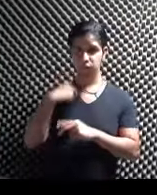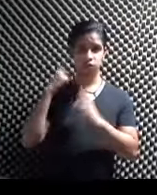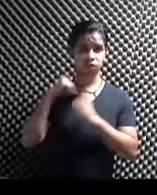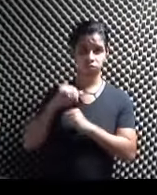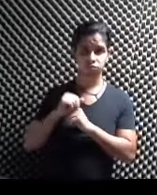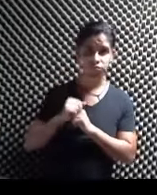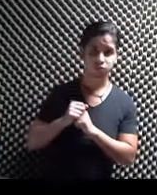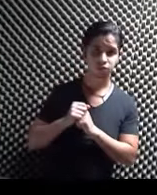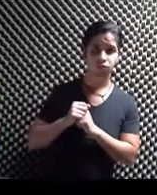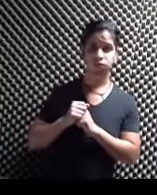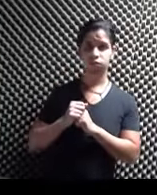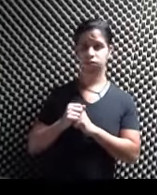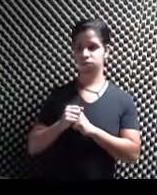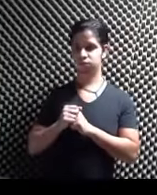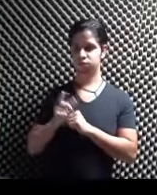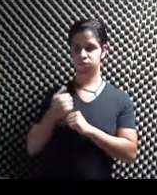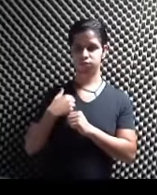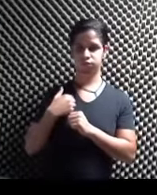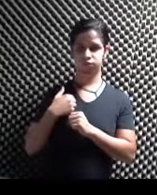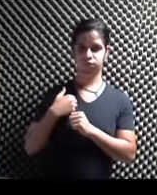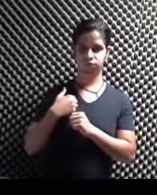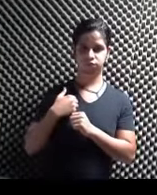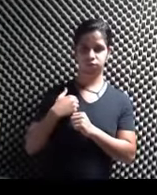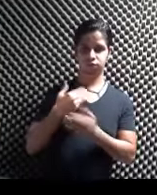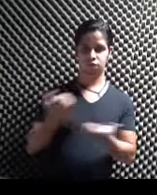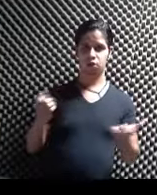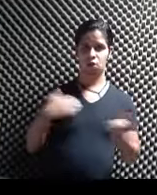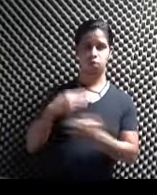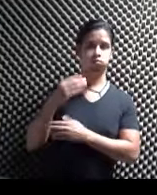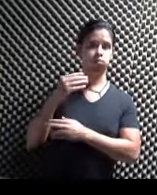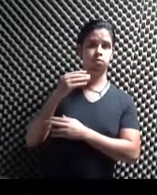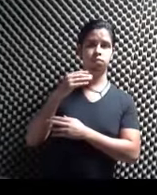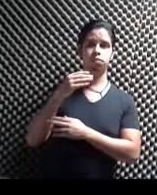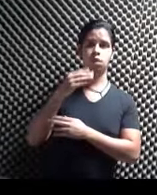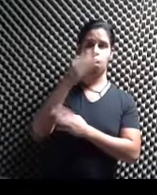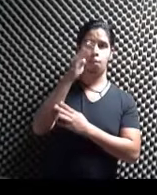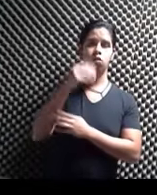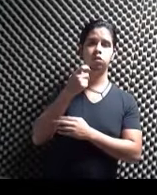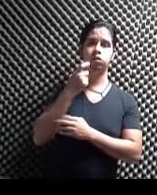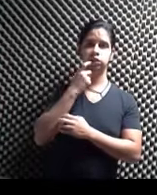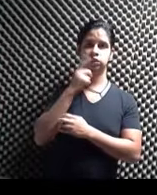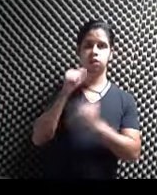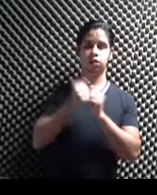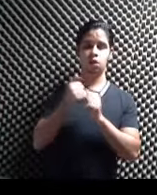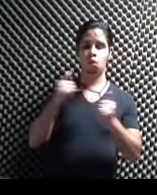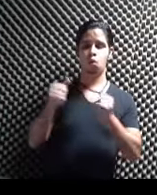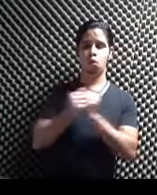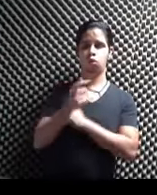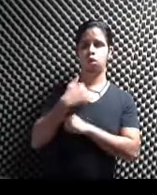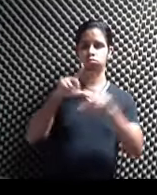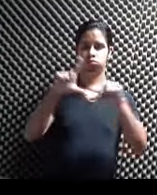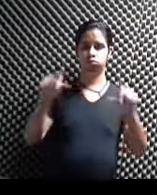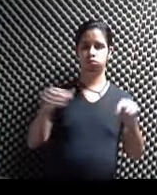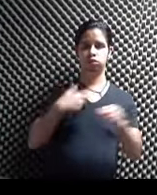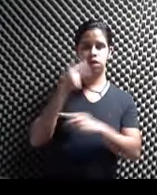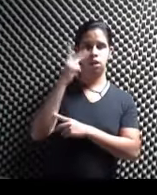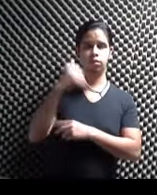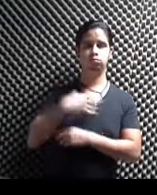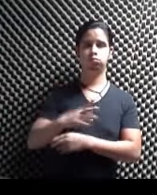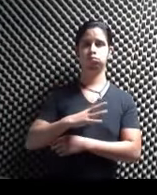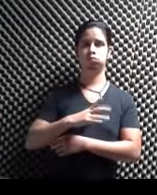Afirmativo, el mencionado artículo Bluetooth es último modelo. Eso es correcto, le hace juego con la tablilla y luce muy, muy